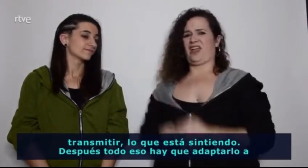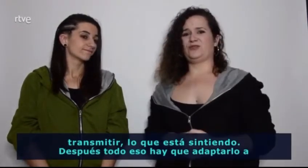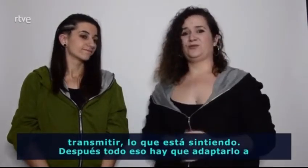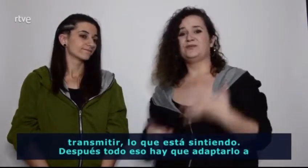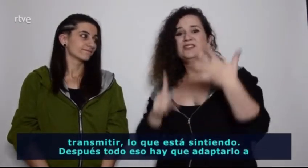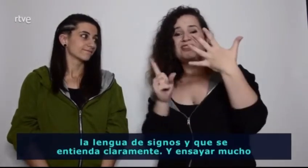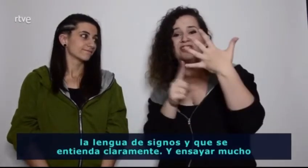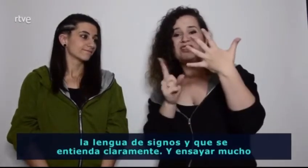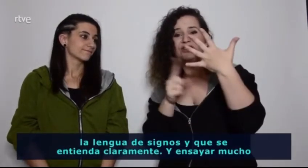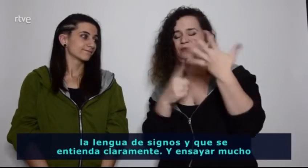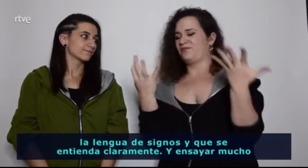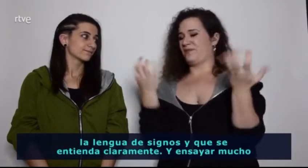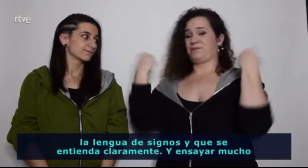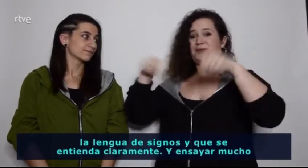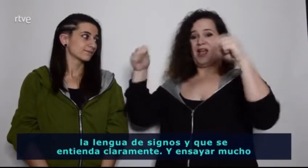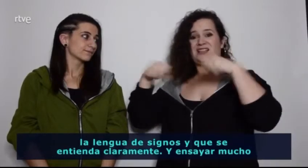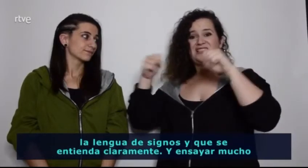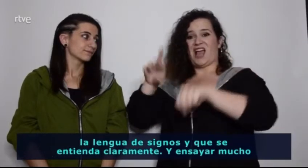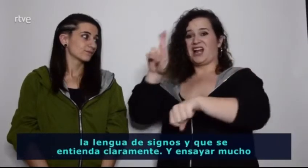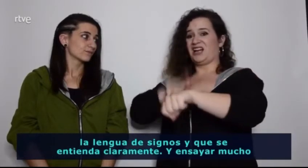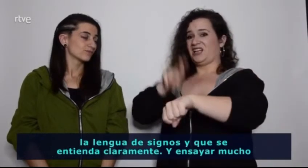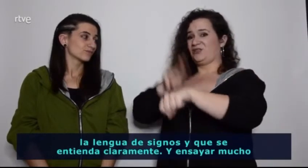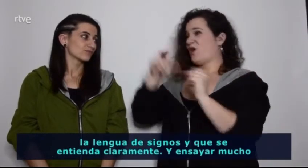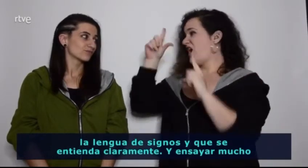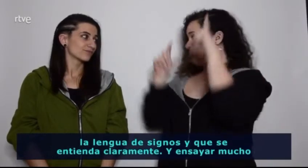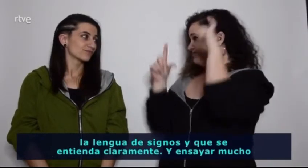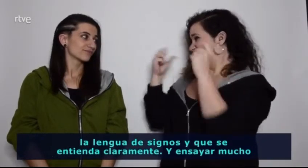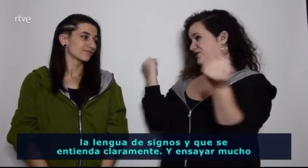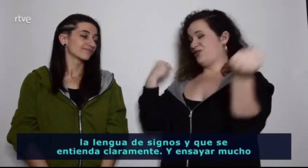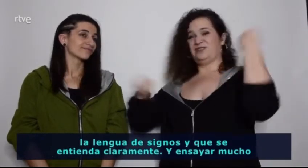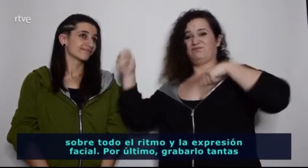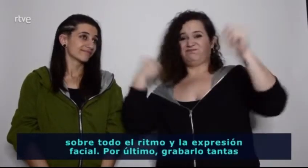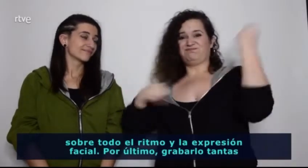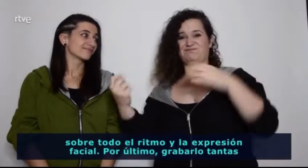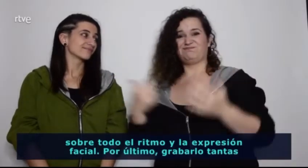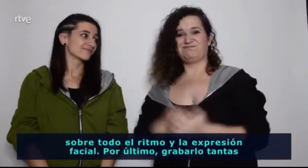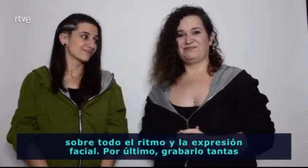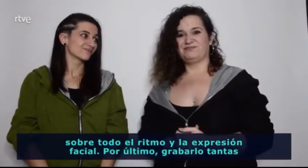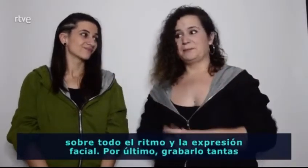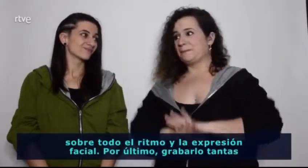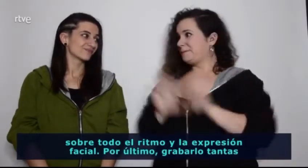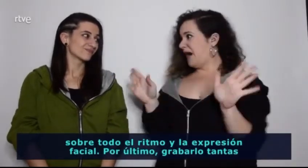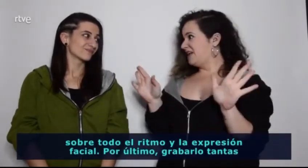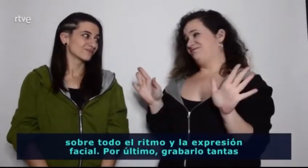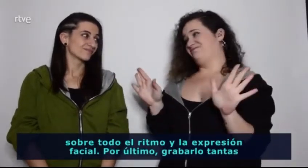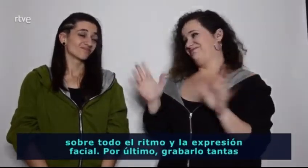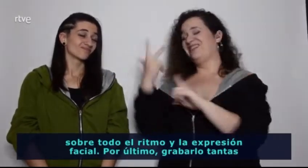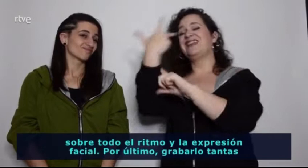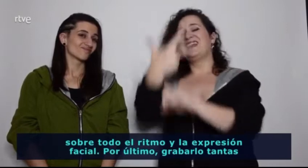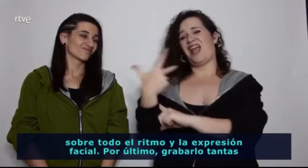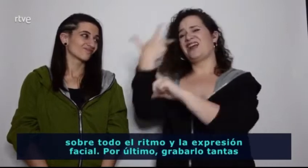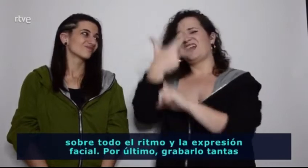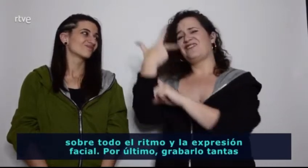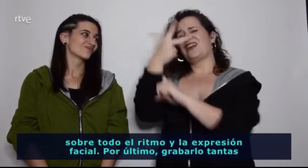a la lengua de signos y que se entienda claramente. Y ensayar mucho, sobre todo el ritmo y la expresión facial. Por último, grabarlo tantas veces como